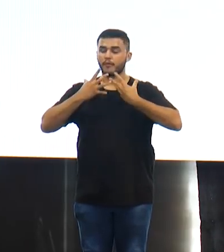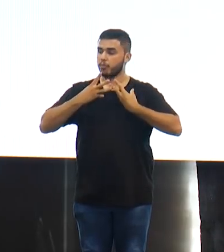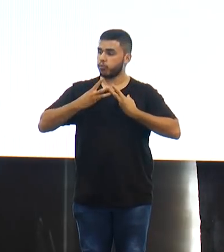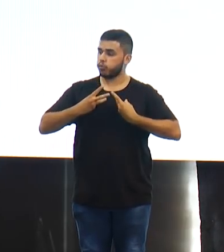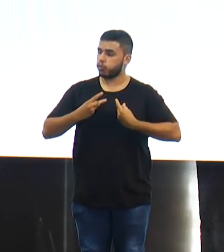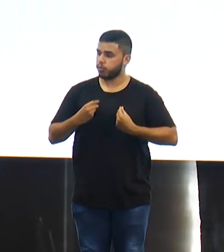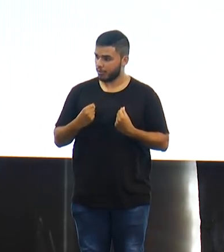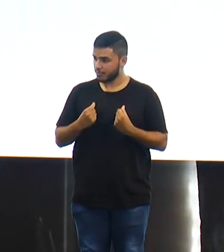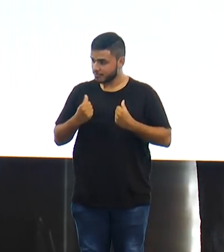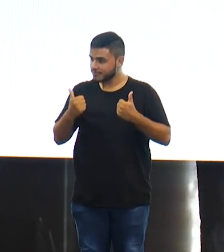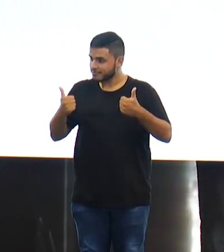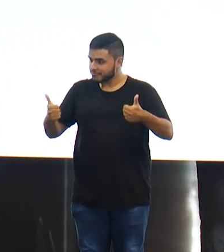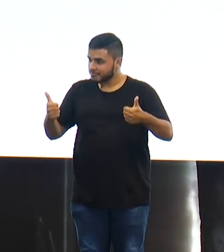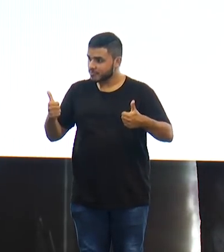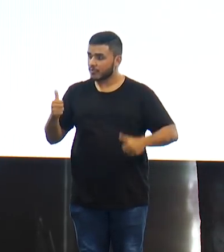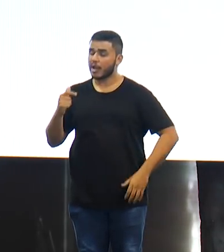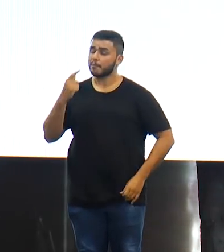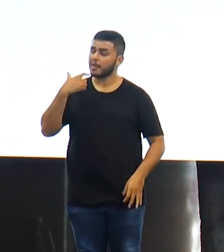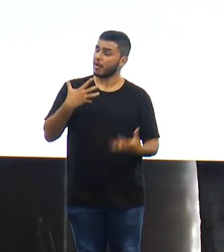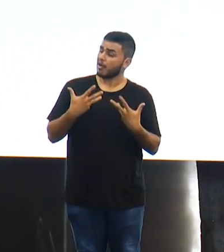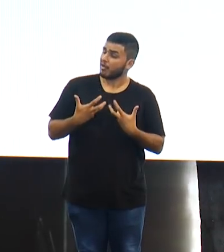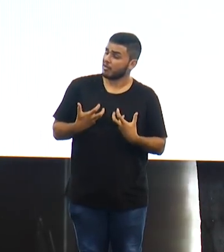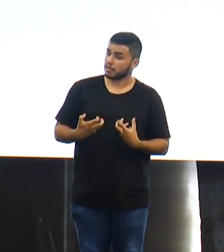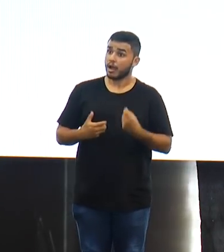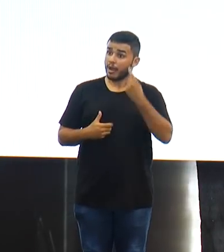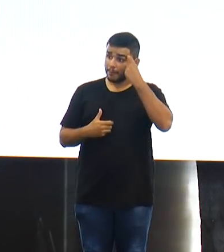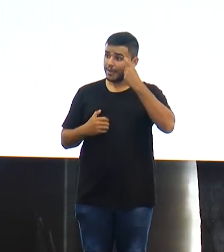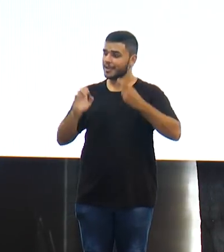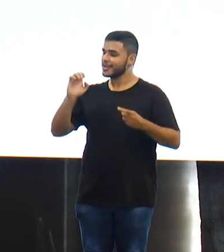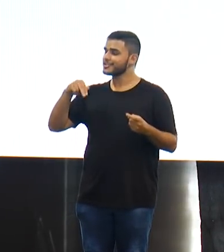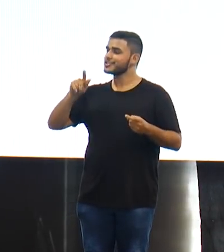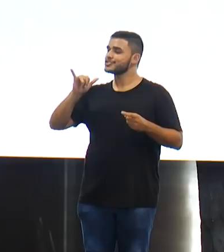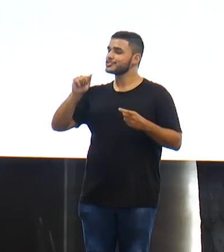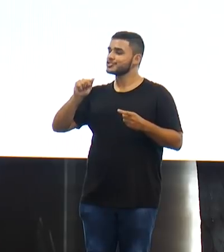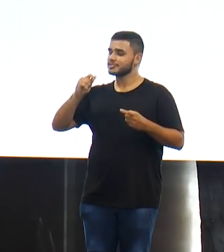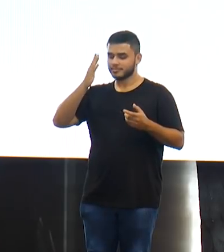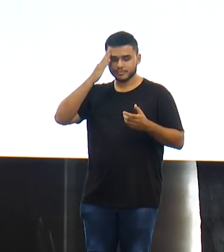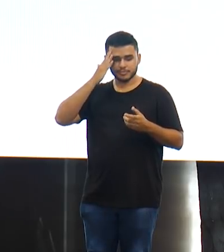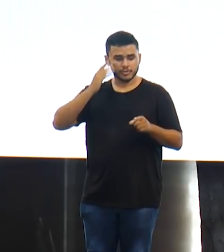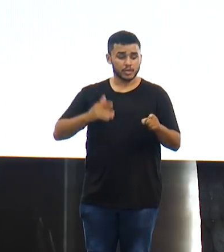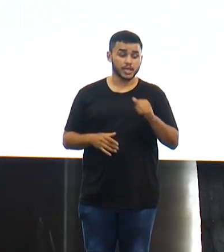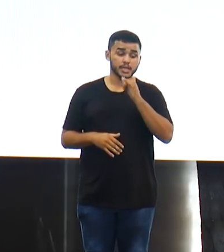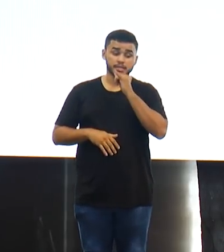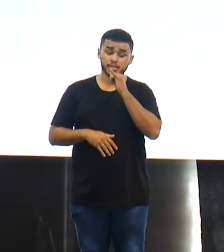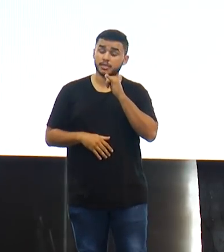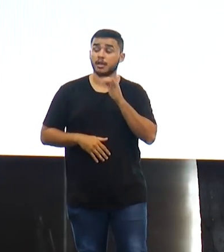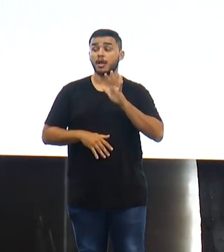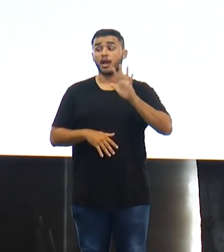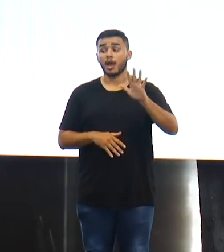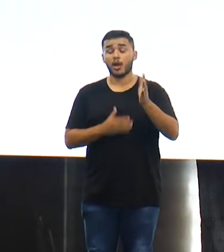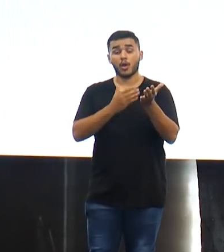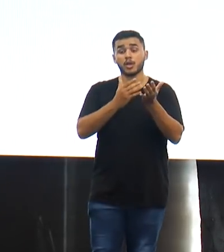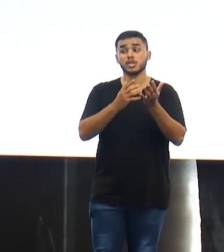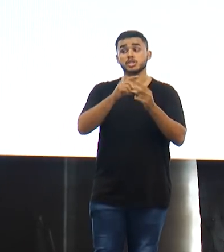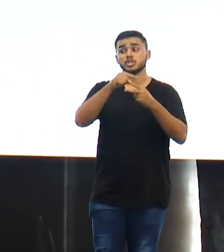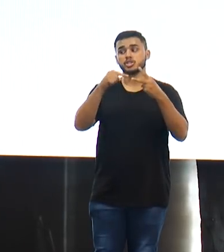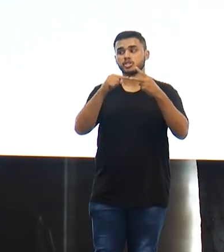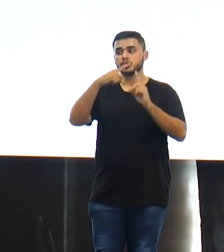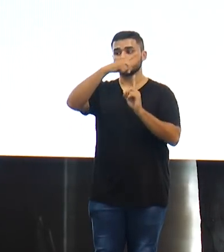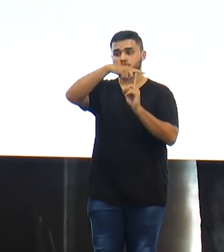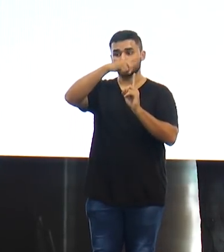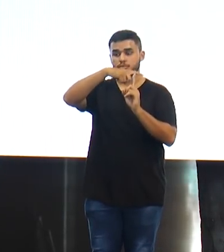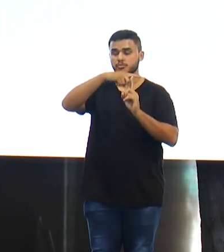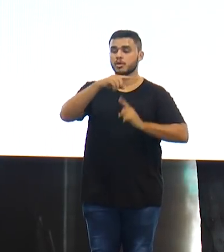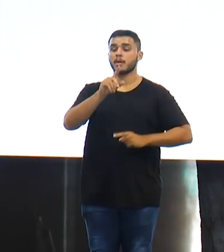a gente costuma dizer que nós temos aqui dois tipos de fontes de energia: as fontes primárias e